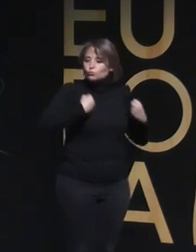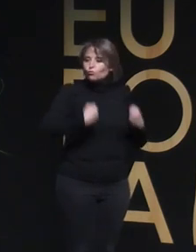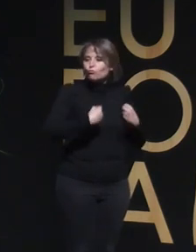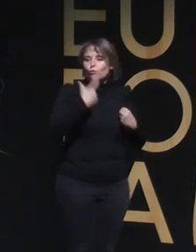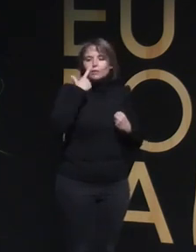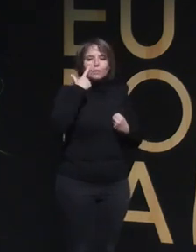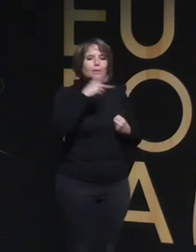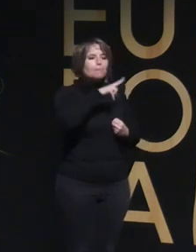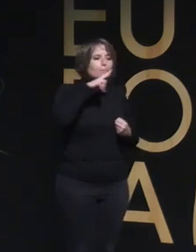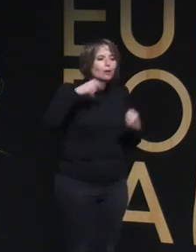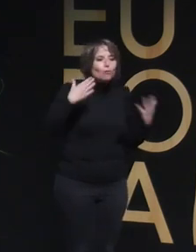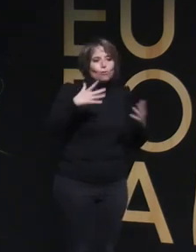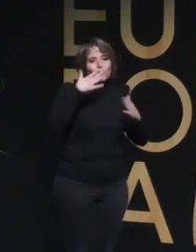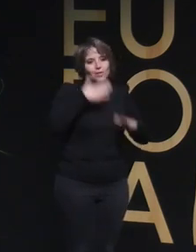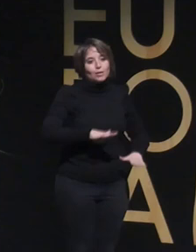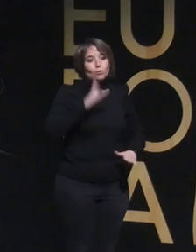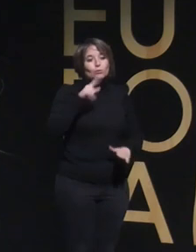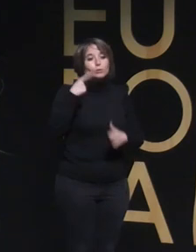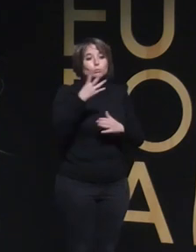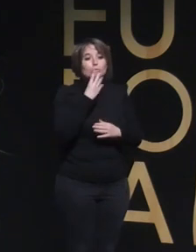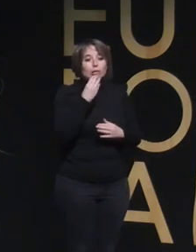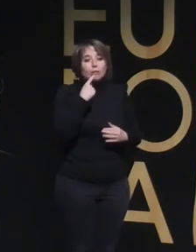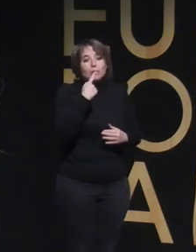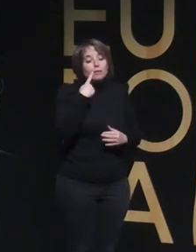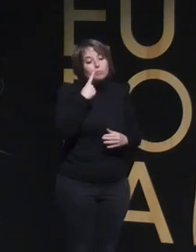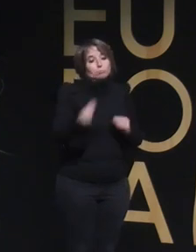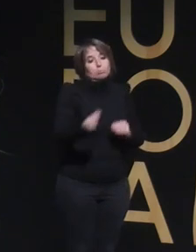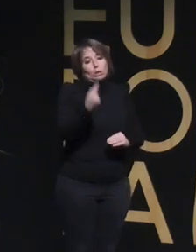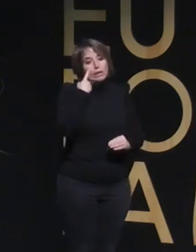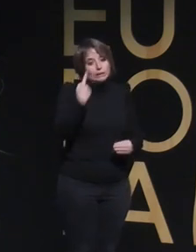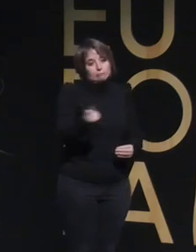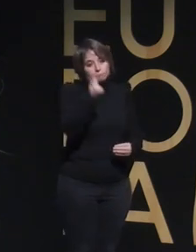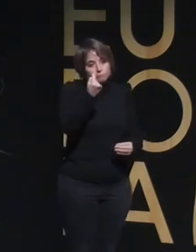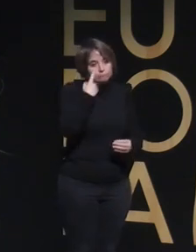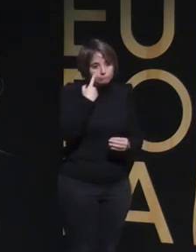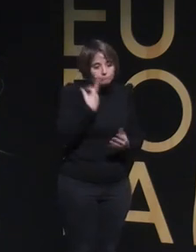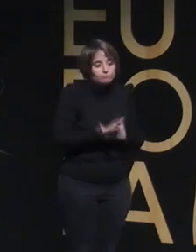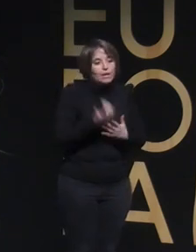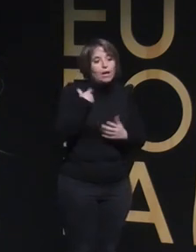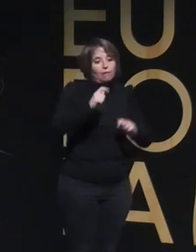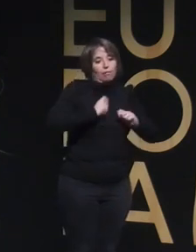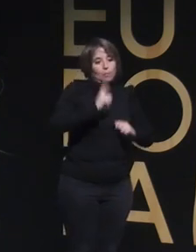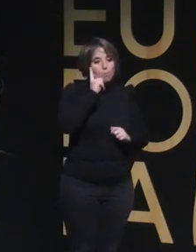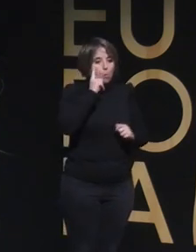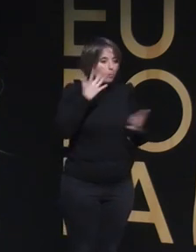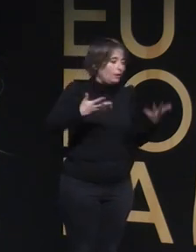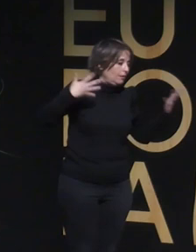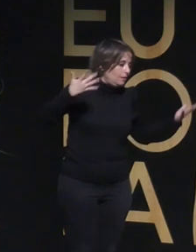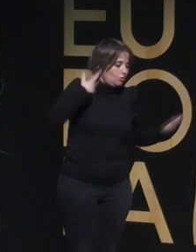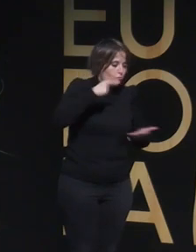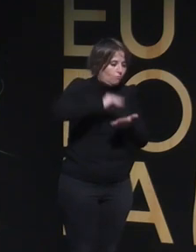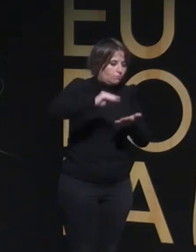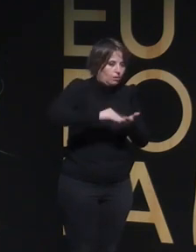queremos transmitir a nuestros hijos. Ahora, va a llegar una vez que van a decir, para tu culo pirulo. Yeah. A mí dame el móvil y déjame de escribir,